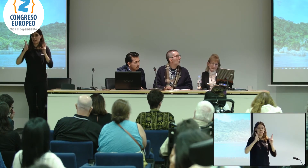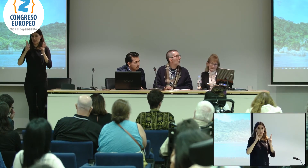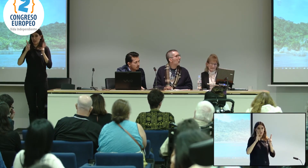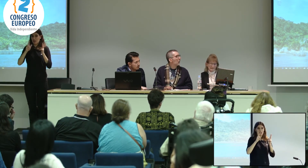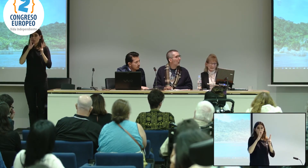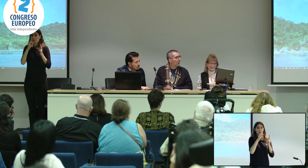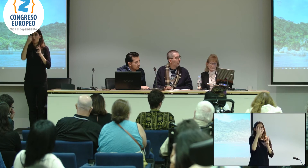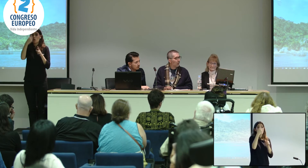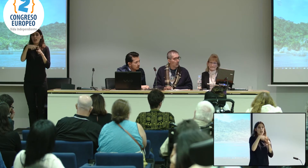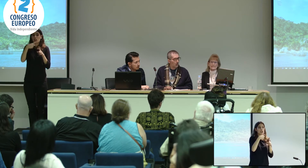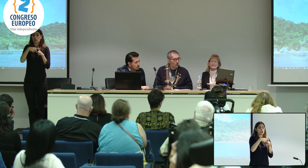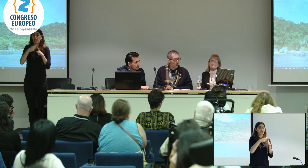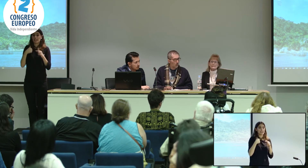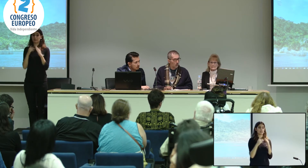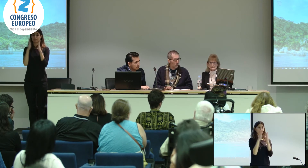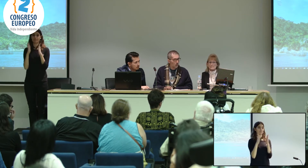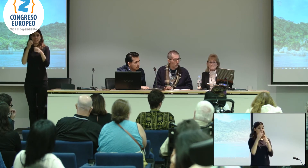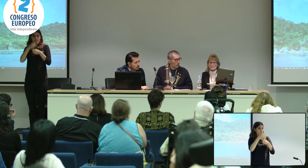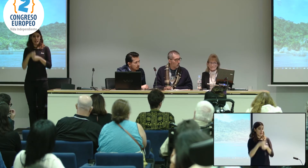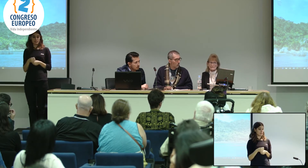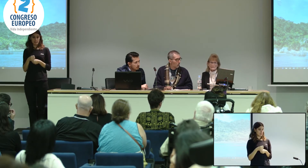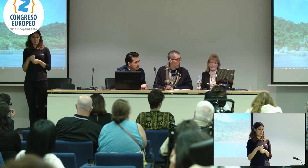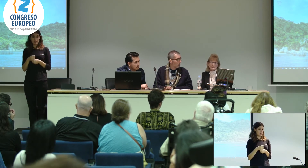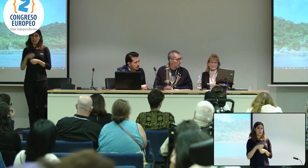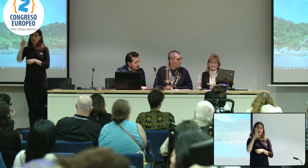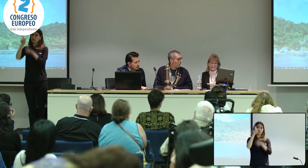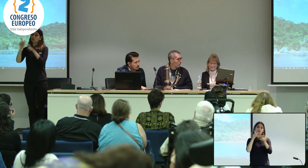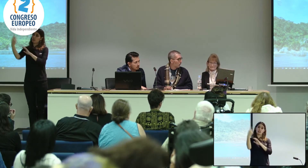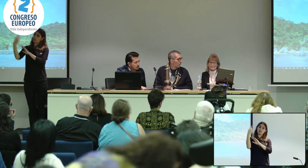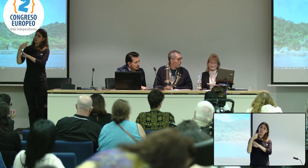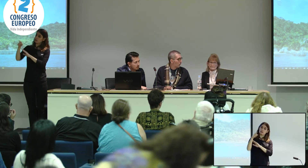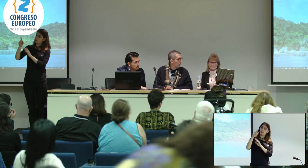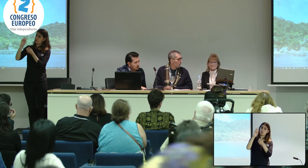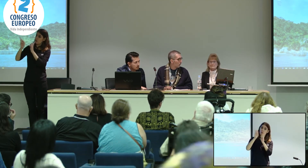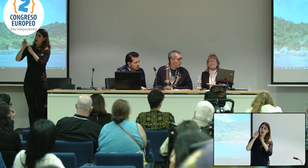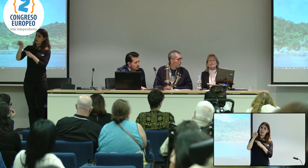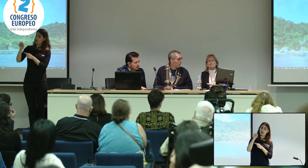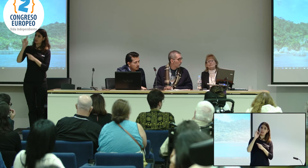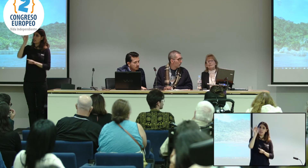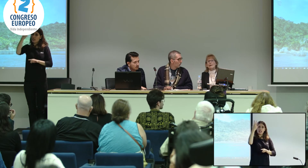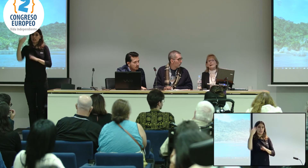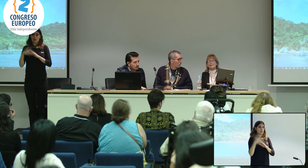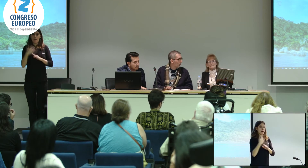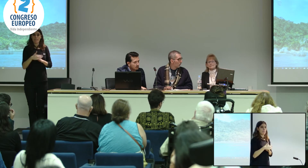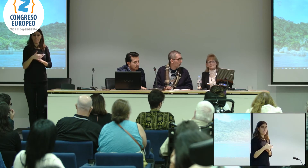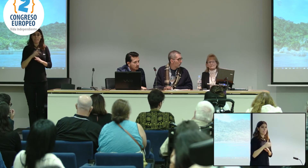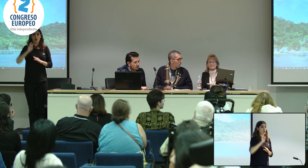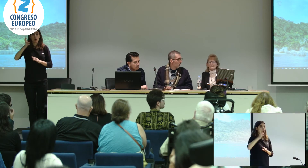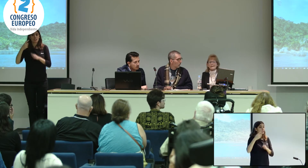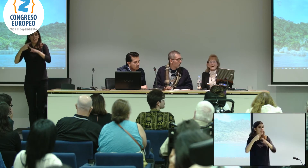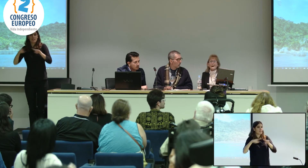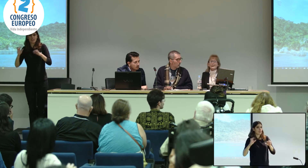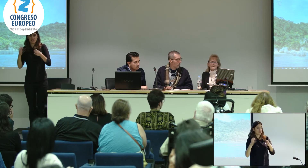cosa es vegetar en tu casa haciendo lo que otros te digan, con la iniciativa castrada, y otra muy distinta,